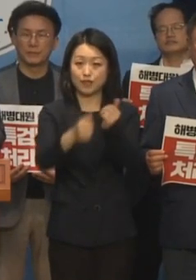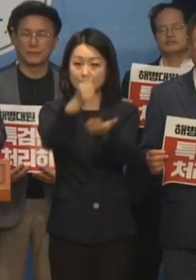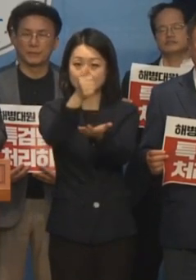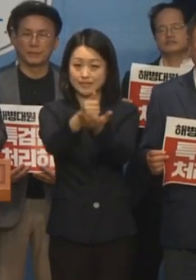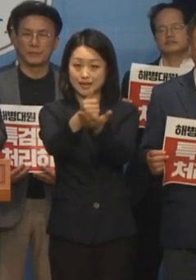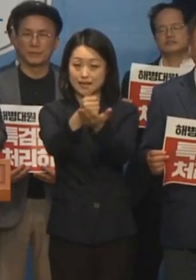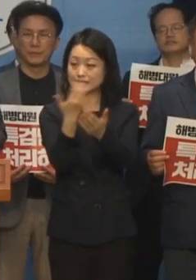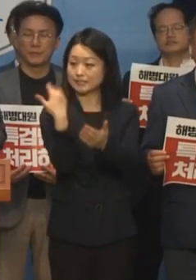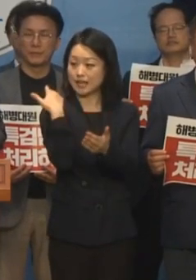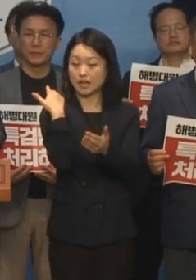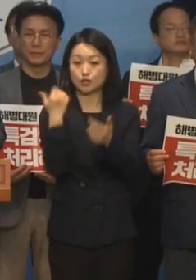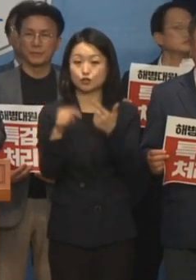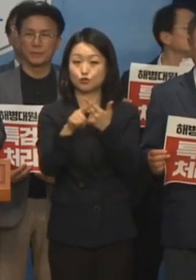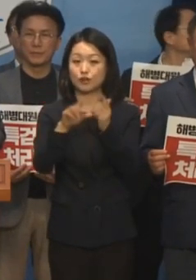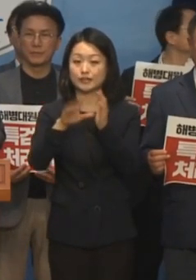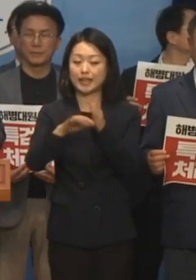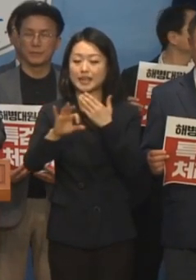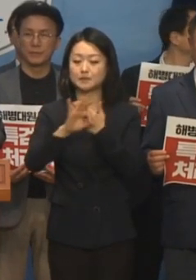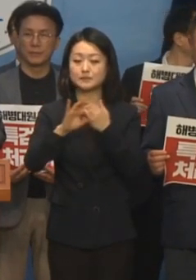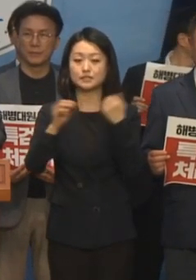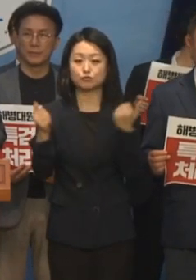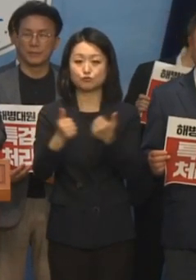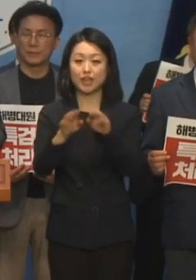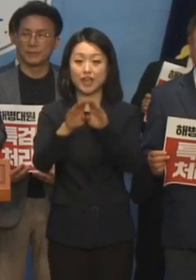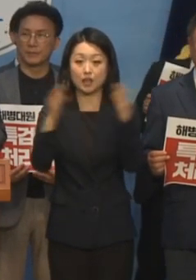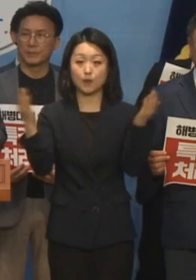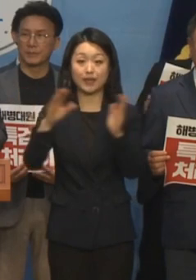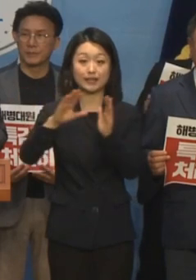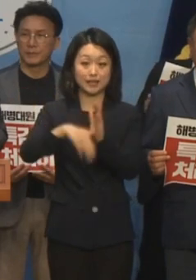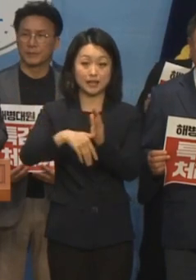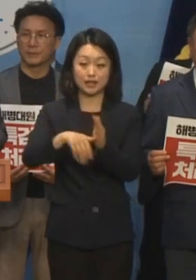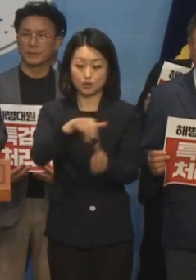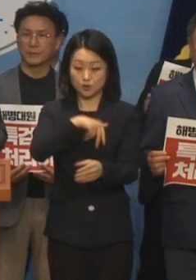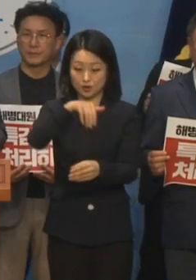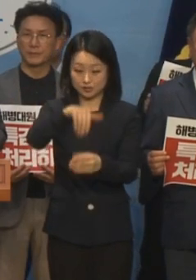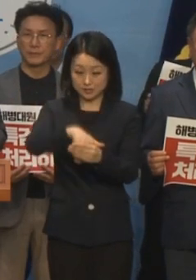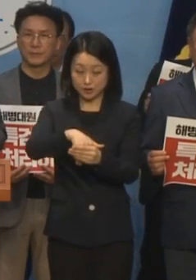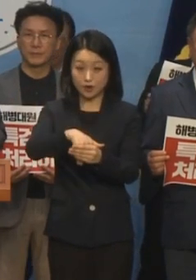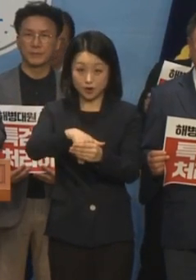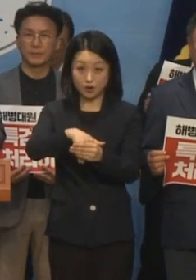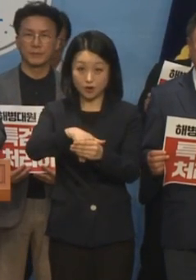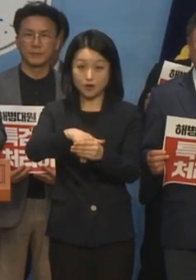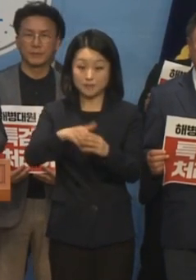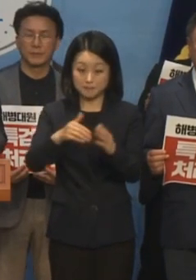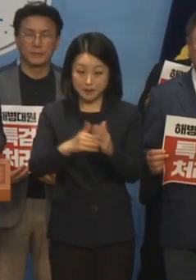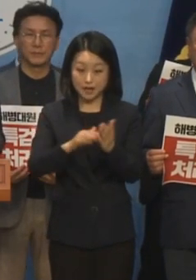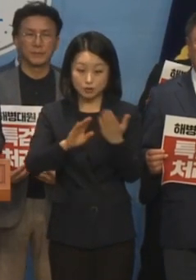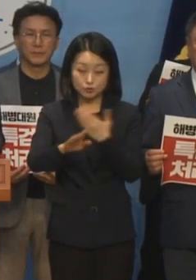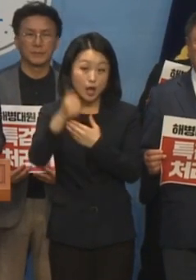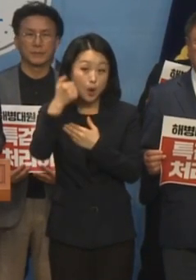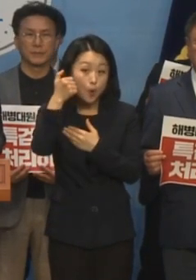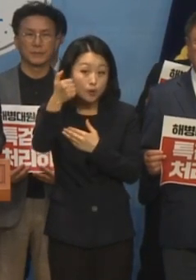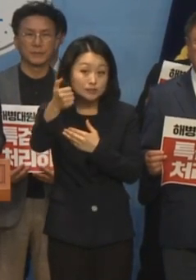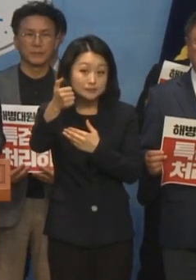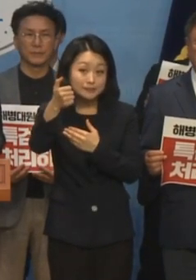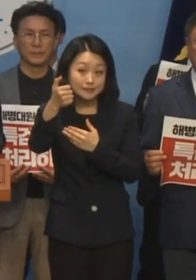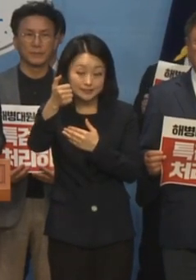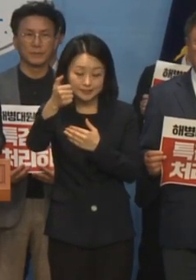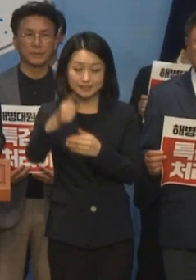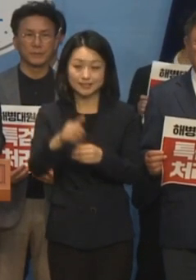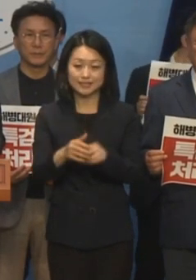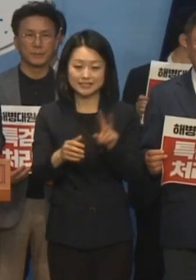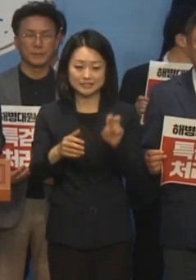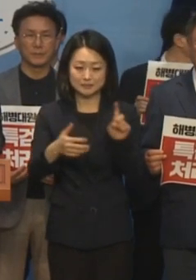국회의장님께서는 지난 6월 임시회 개회사에서 총선 후 50일 남짓의 시간을 하루도